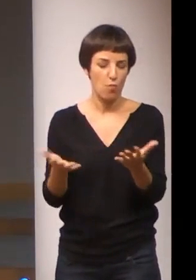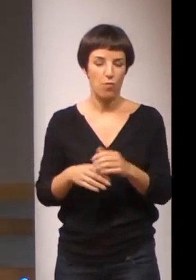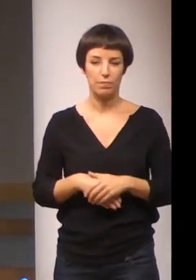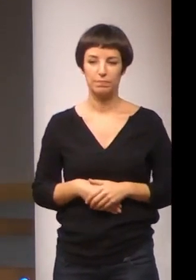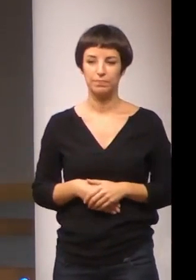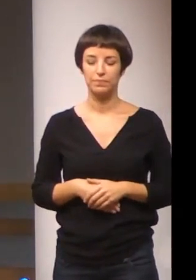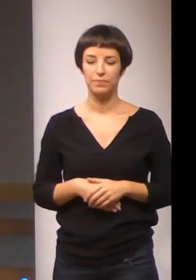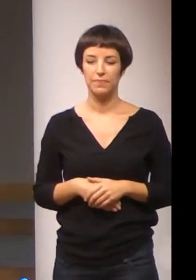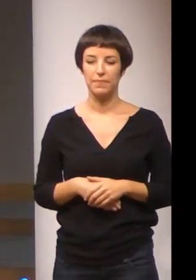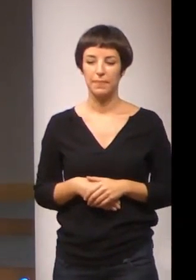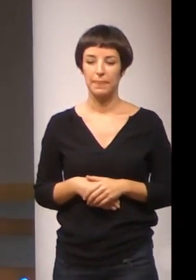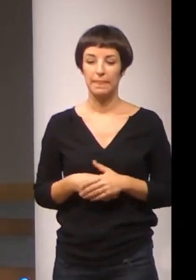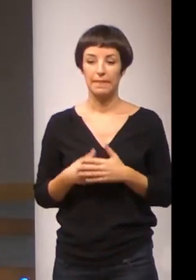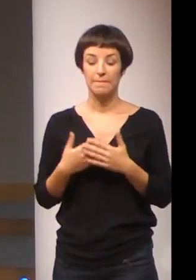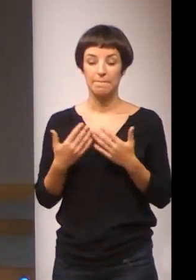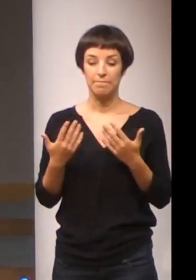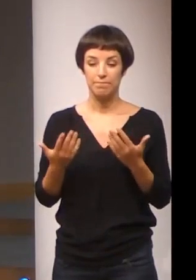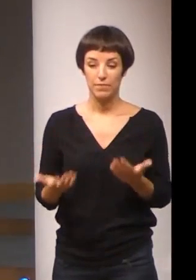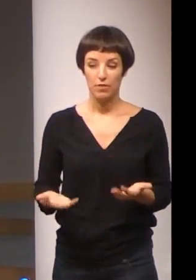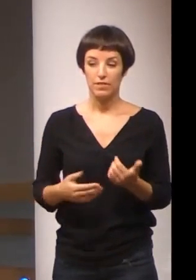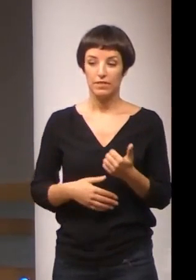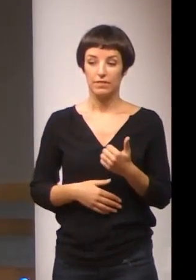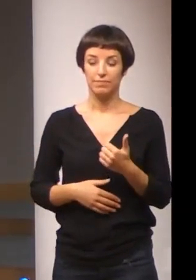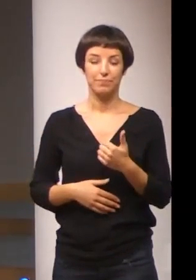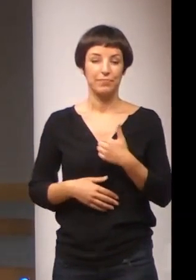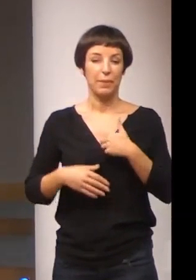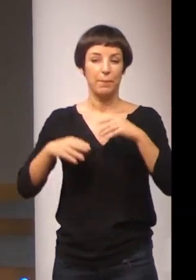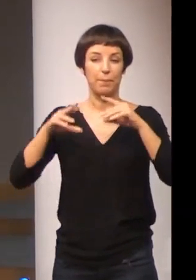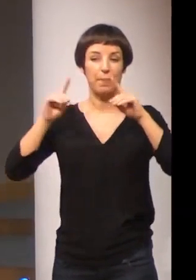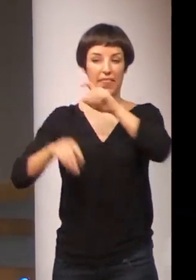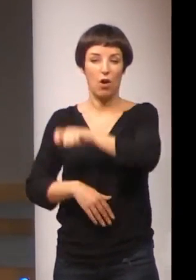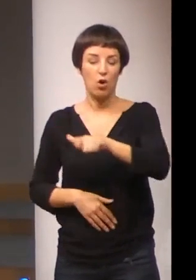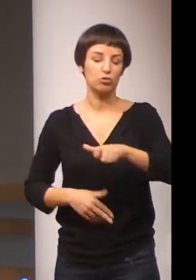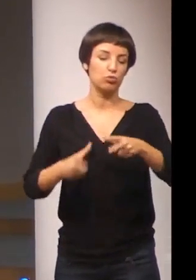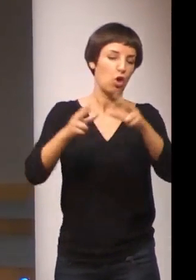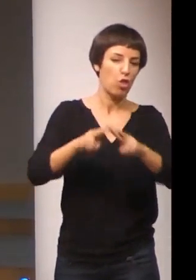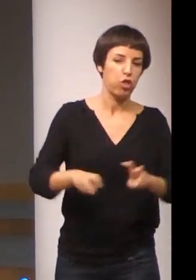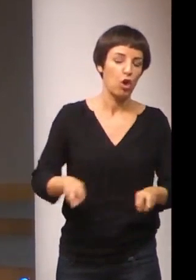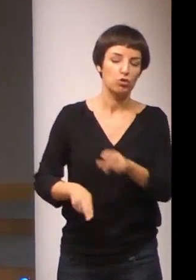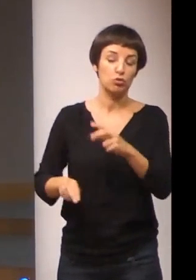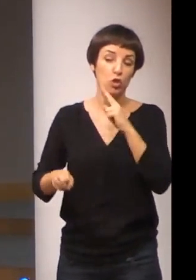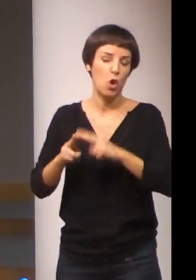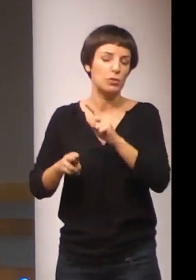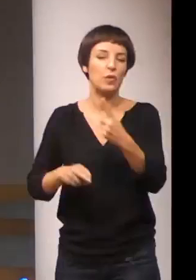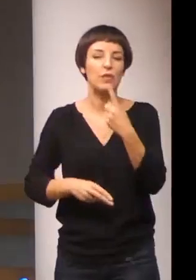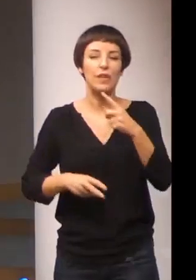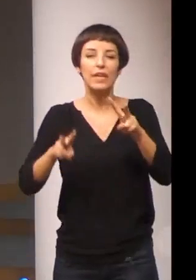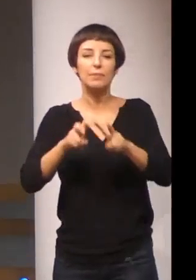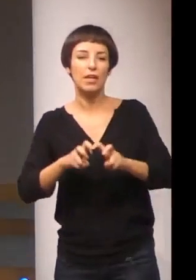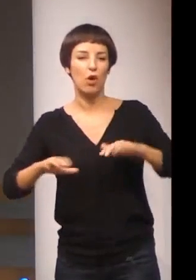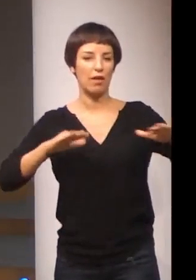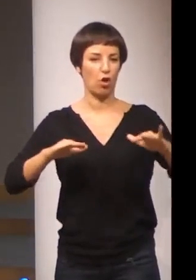en lo que los pedagogos o los sociólogos llaman la investigación-acción.